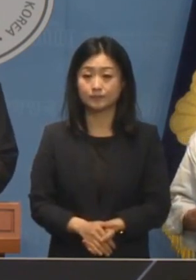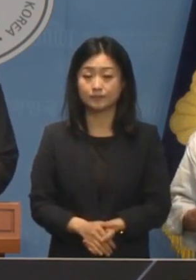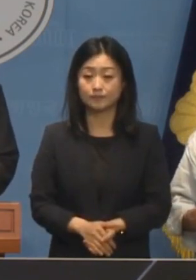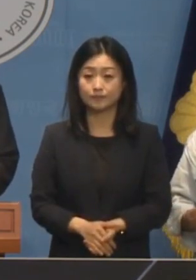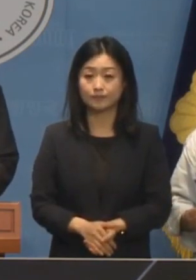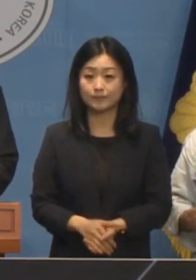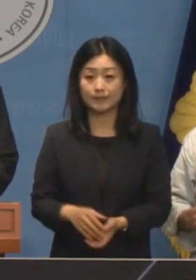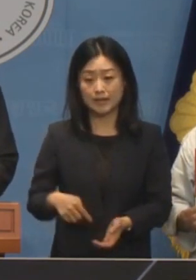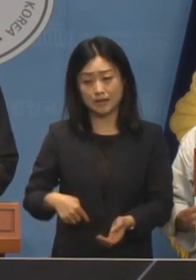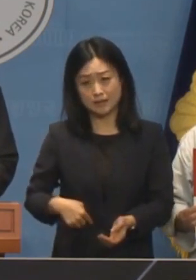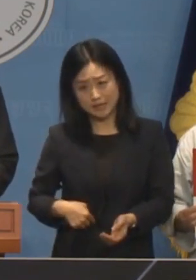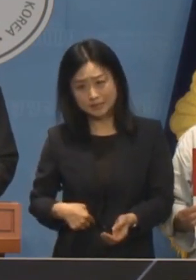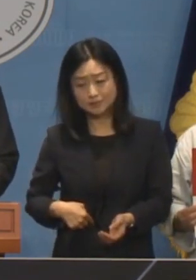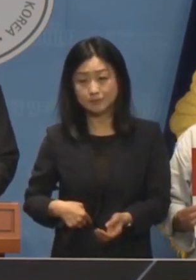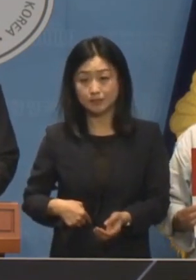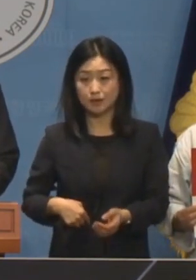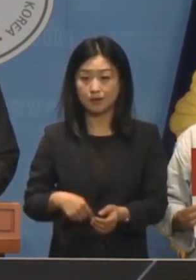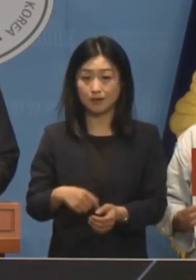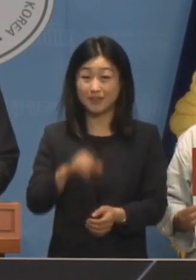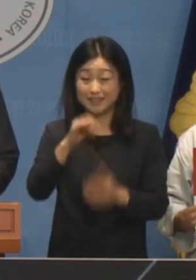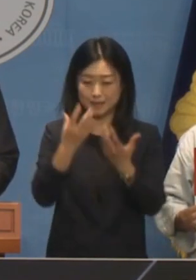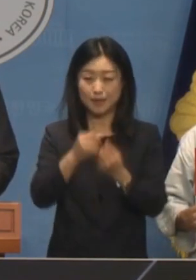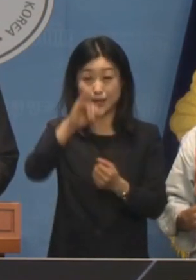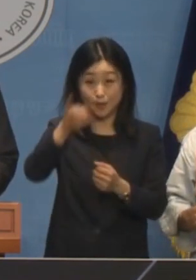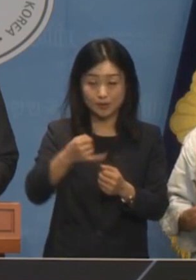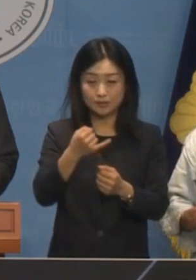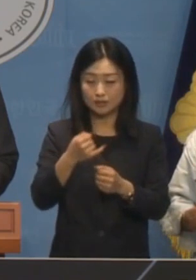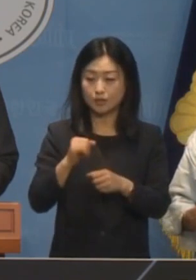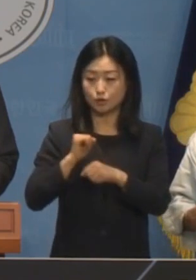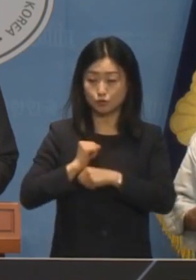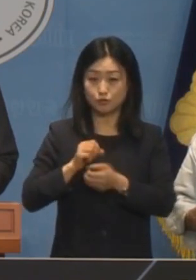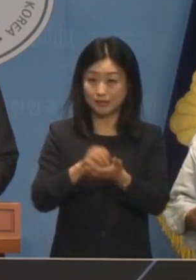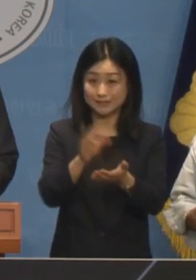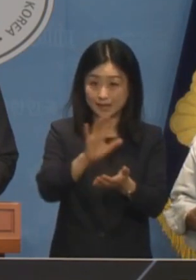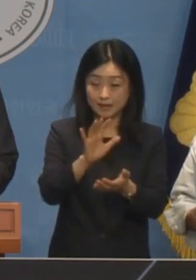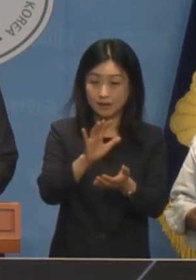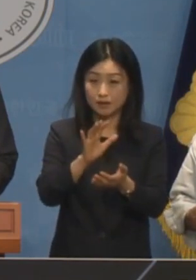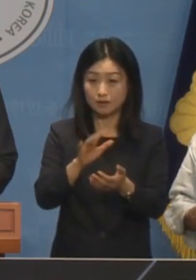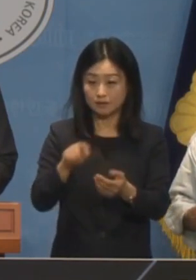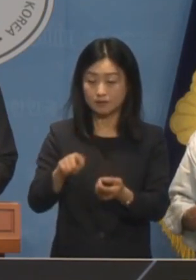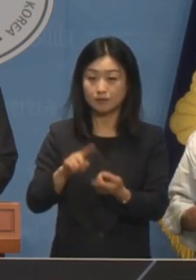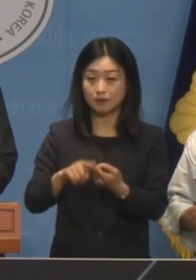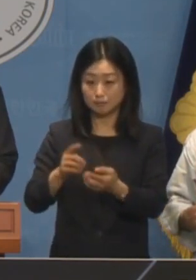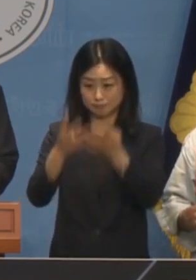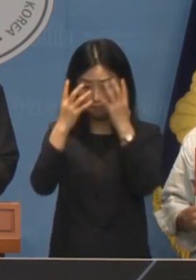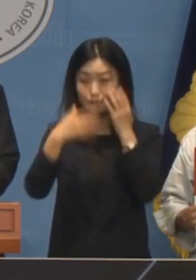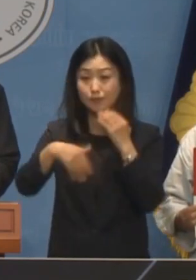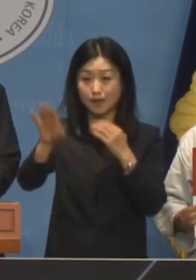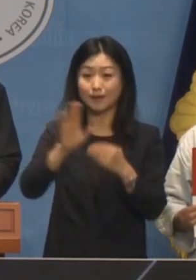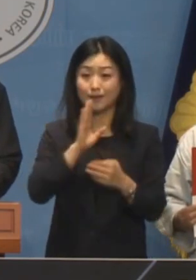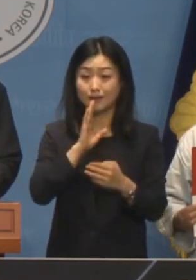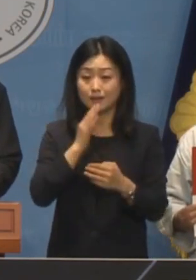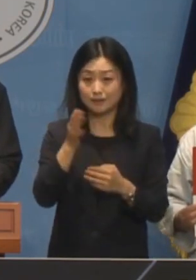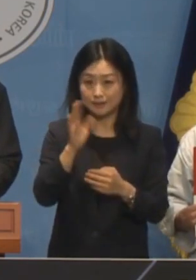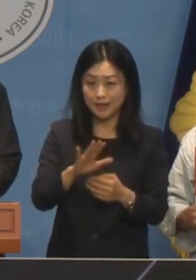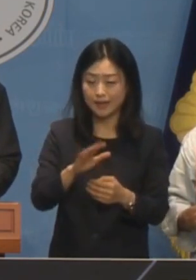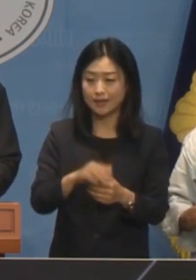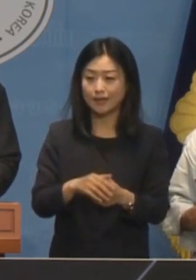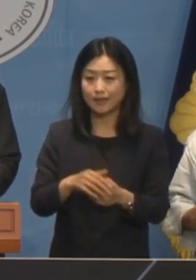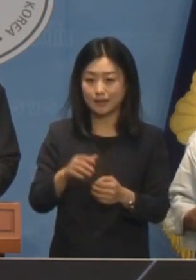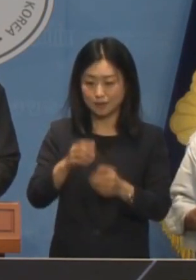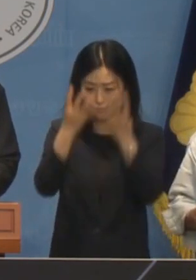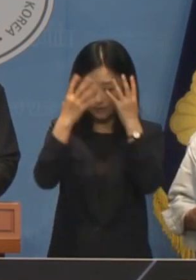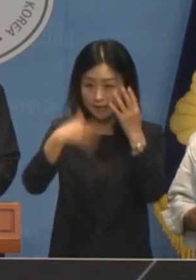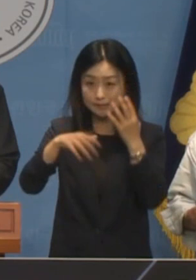양식적 병역 거부자에 대한 도입도 국민이 3대 의무인 하나인 병역 의무에 대해서 사회 갈등과